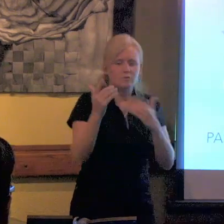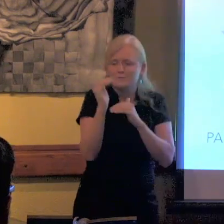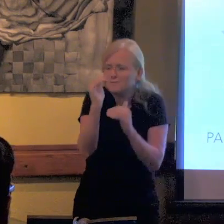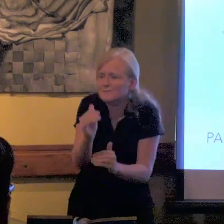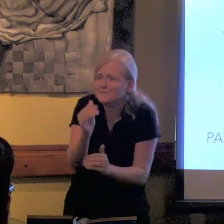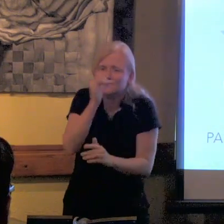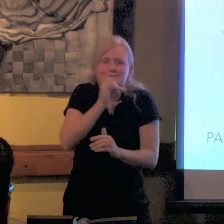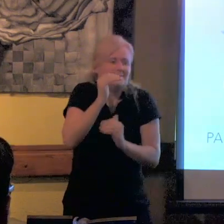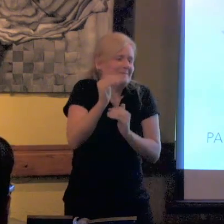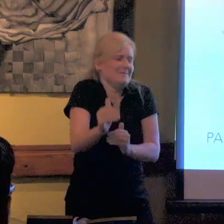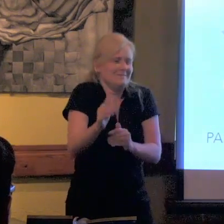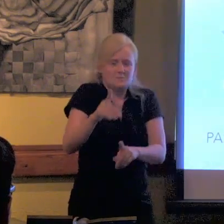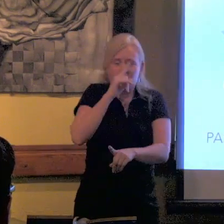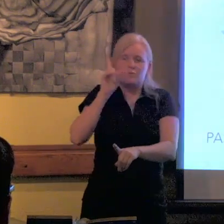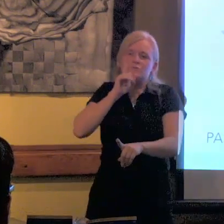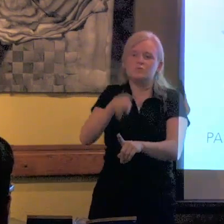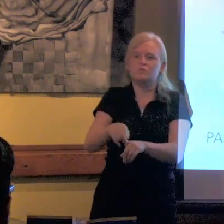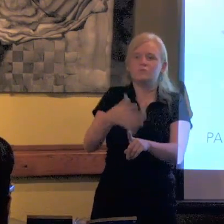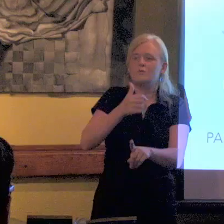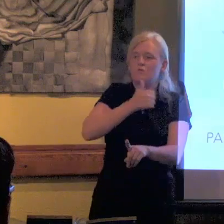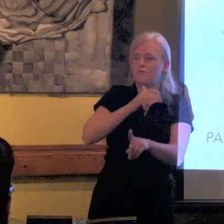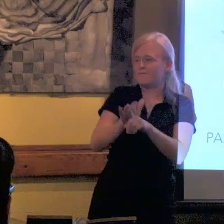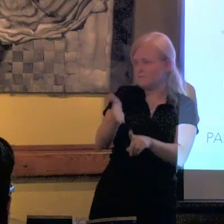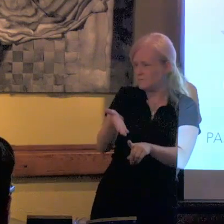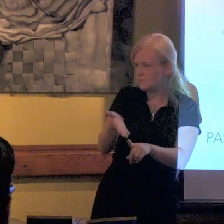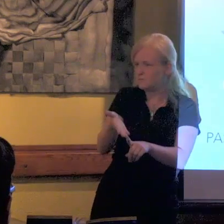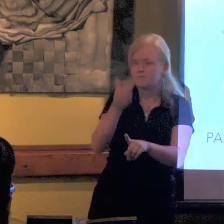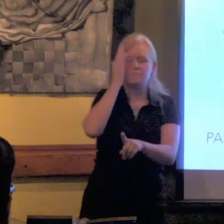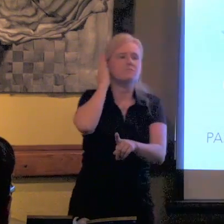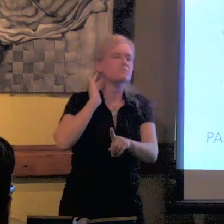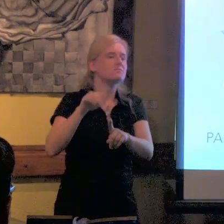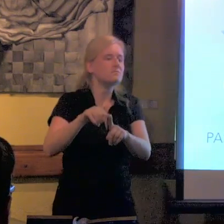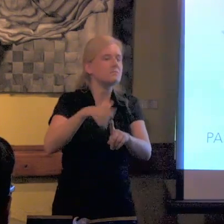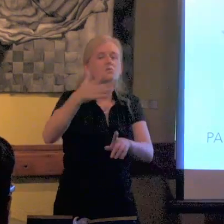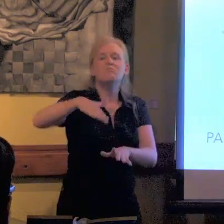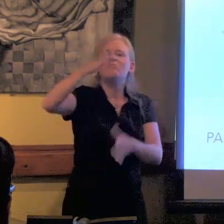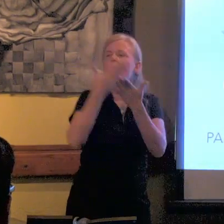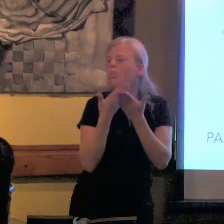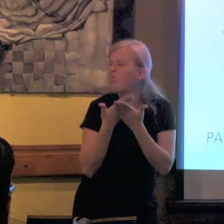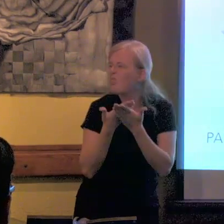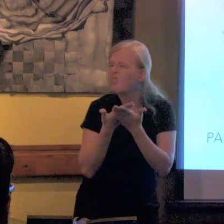Des parents qui ont des enfants sourds peuvent avoir une tendance à surprotéger leur enfant de par sa surdité.